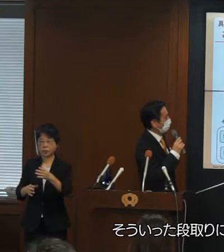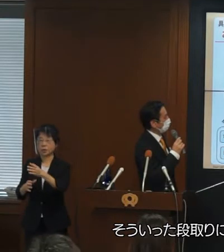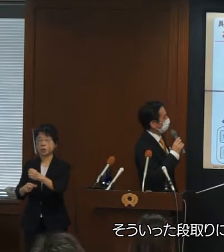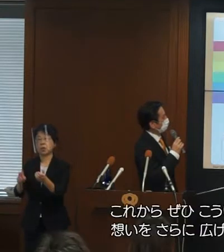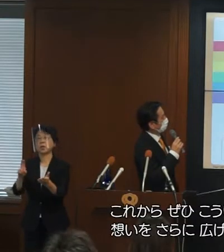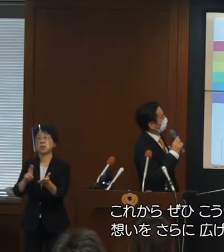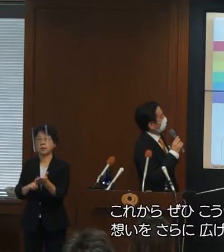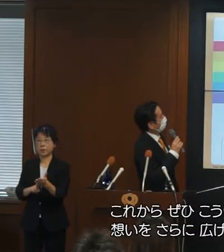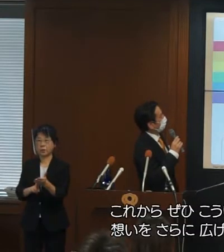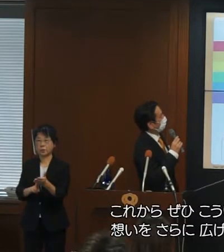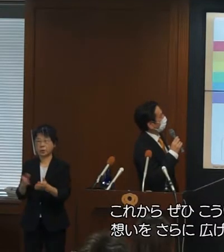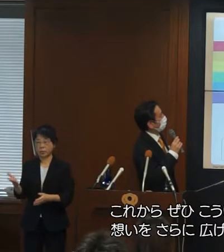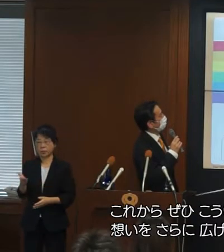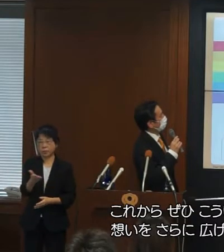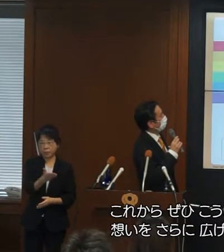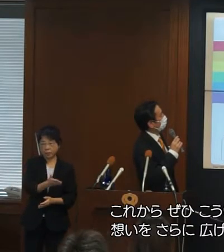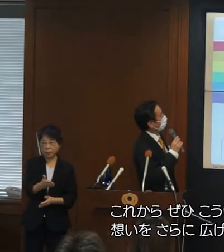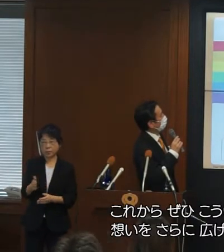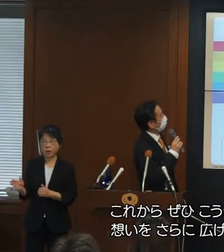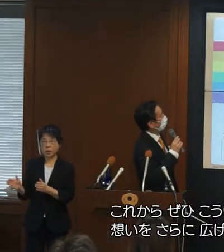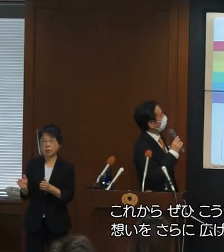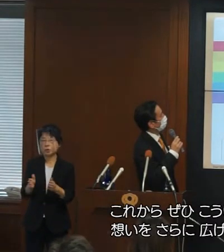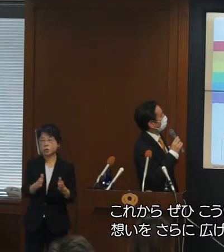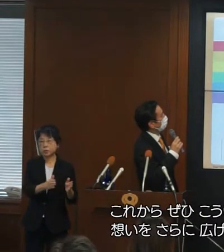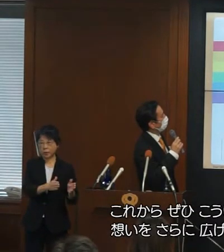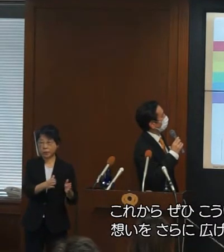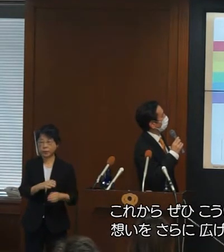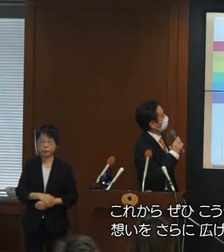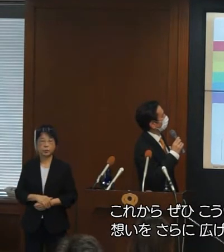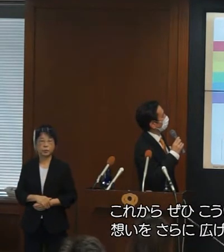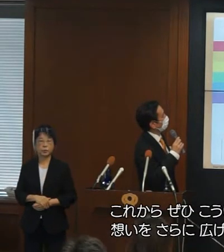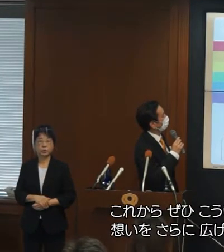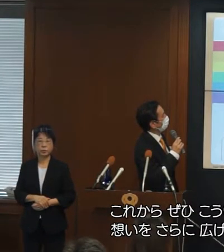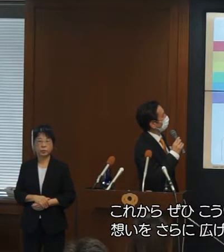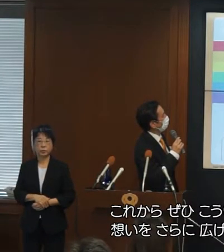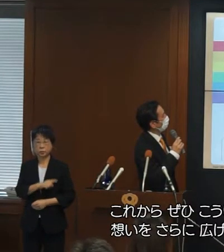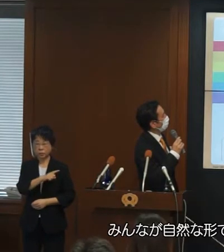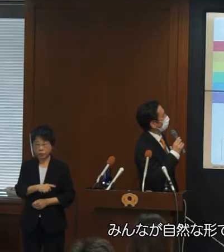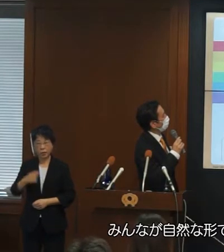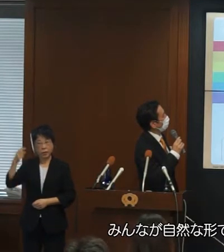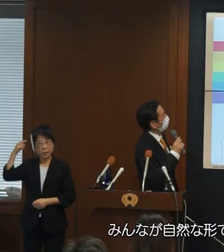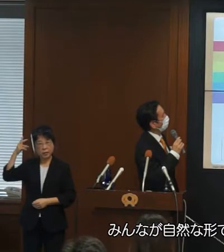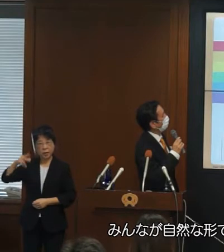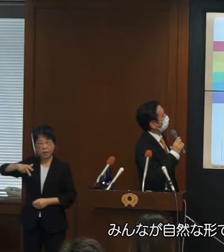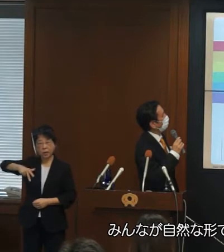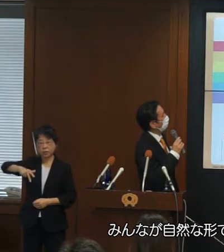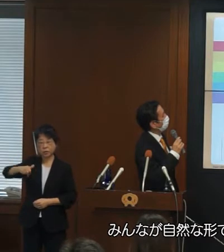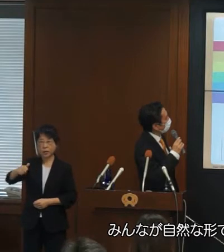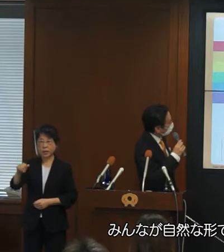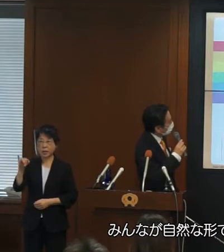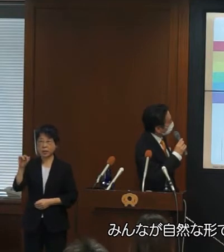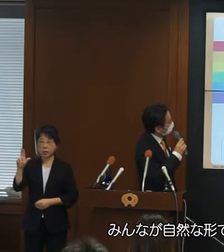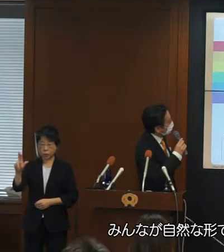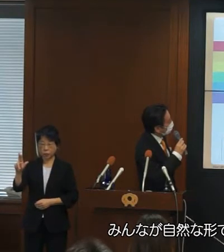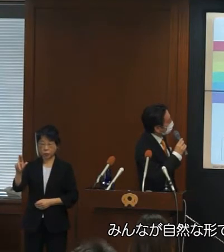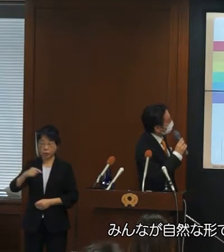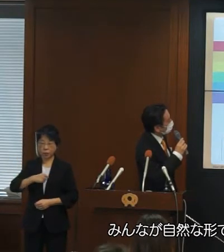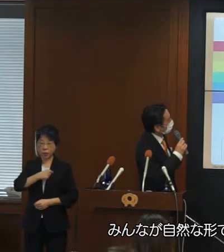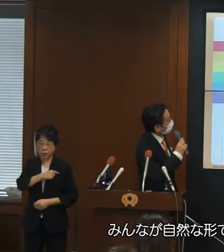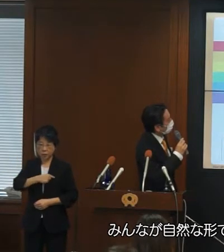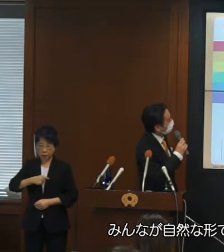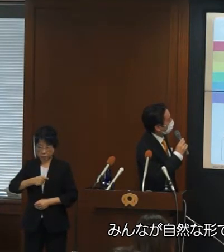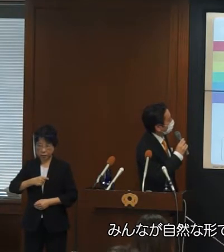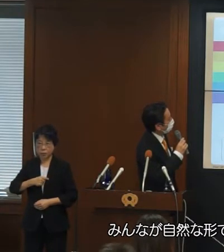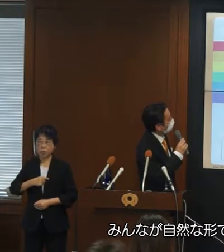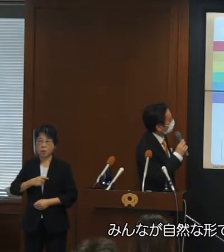はい、これからですね、ぜひこういった佐賀スタイルの思いをさらに広げて、みんなが自然な形